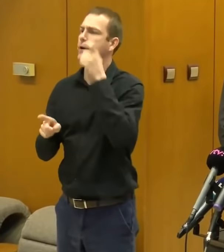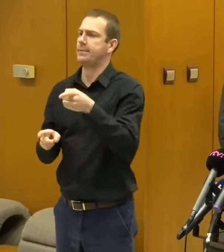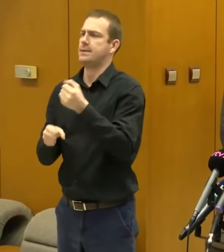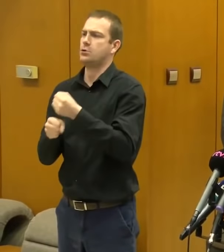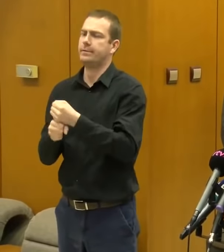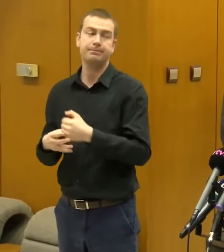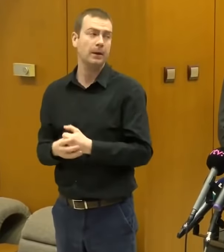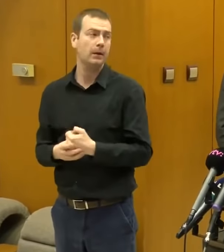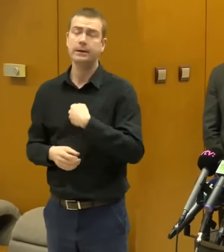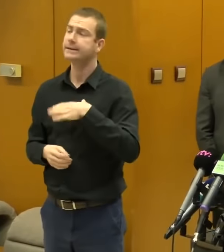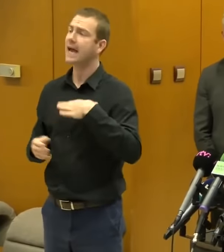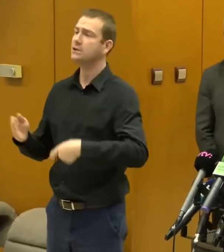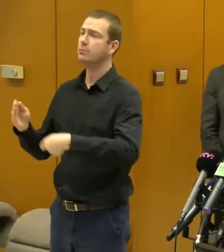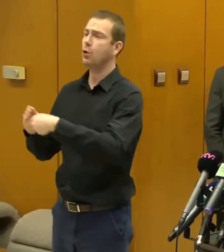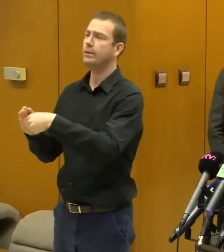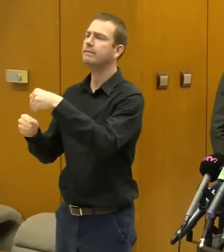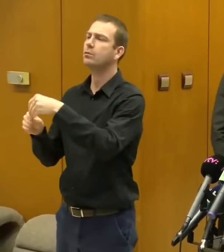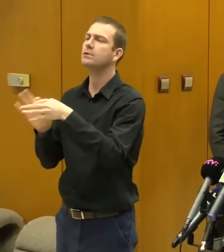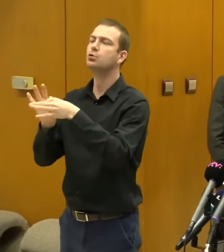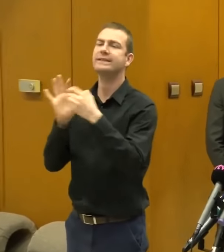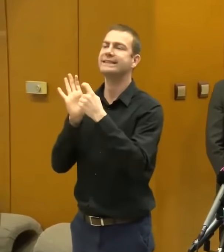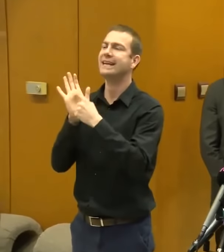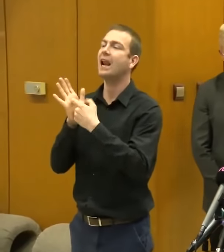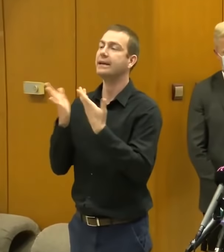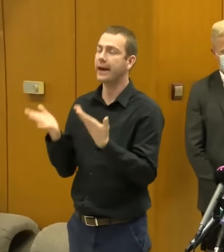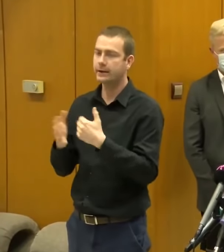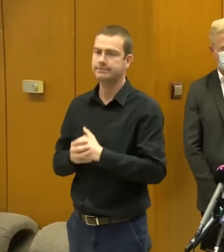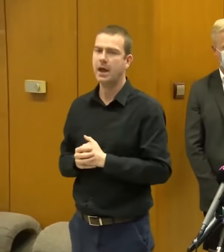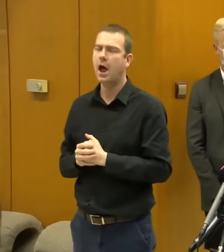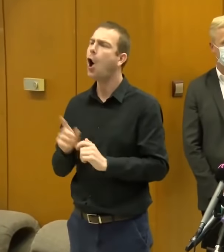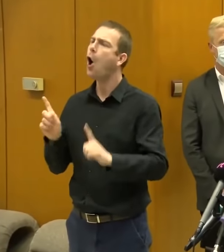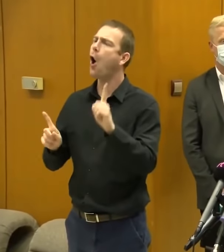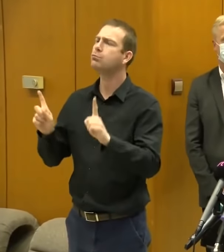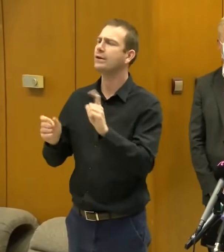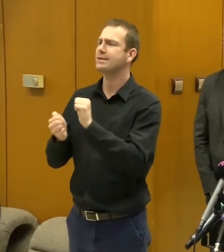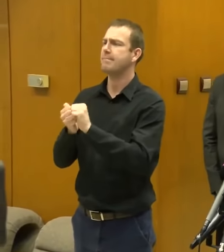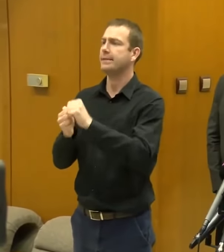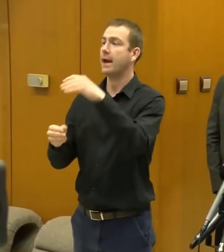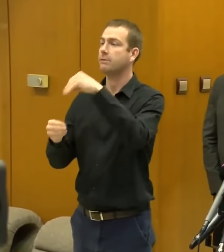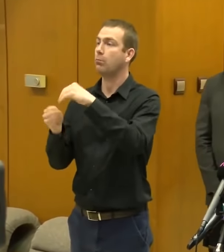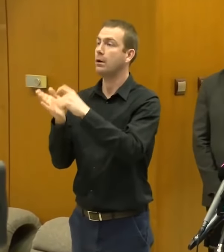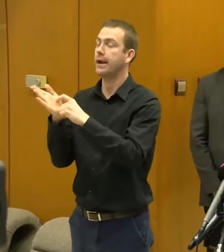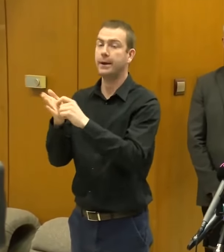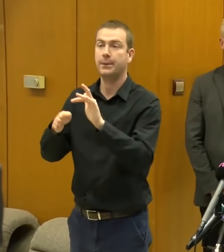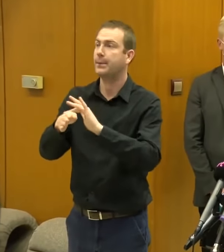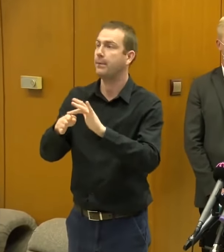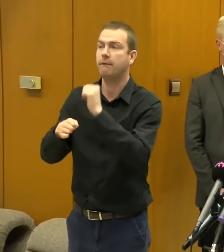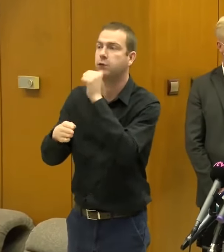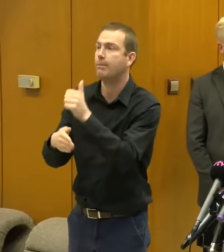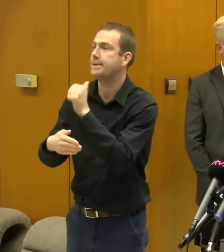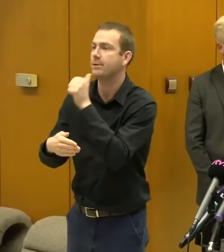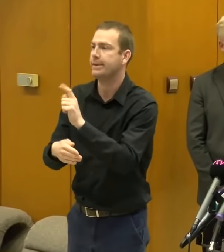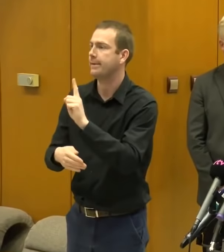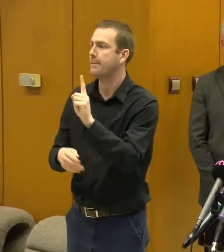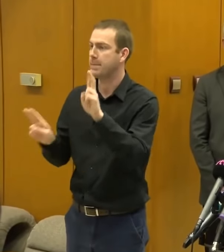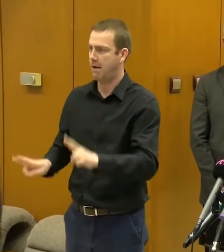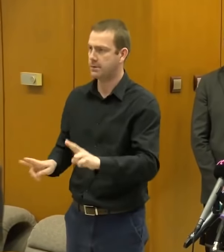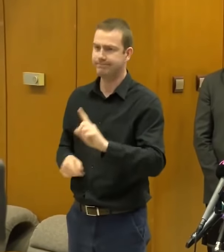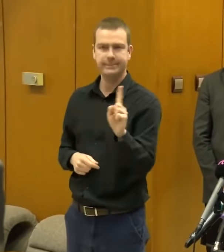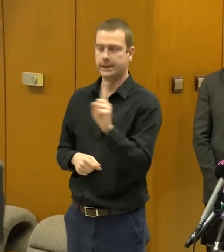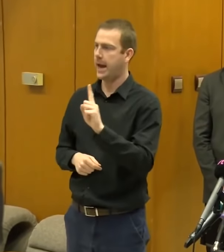Ešte keď môžem dodať tej otázke na tie lieky, občas prebleskne informácie, že nie sú lieky na túto chorobu. Nie je tomu tak,